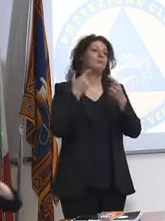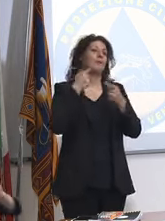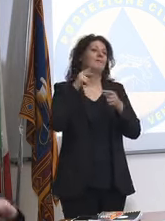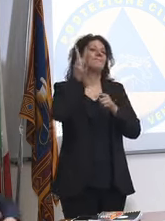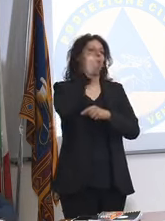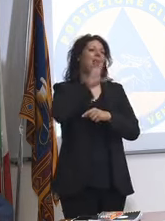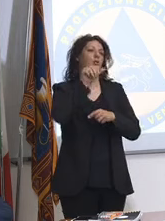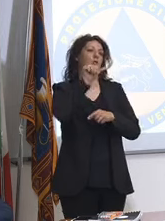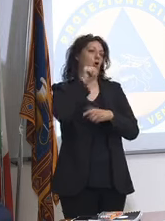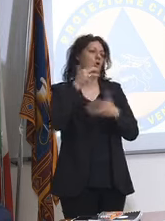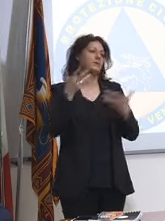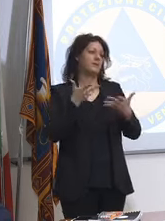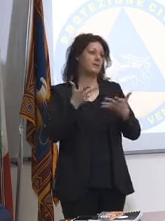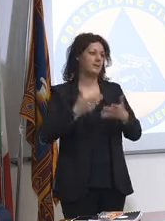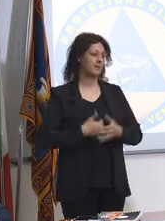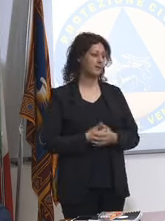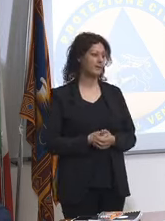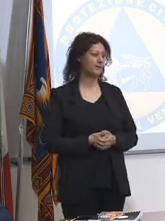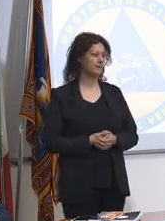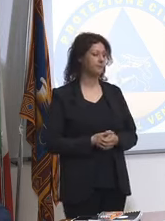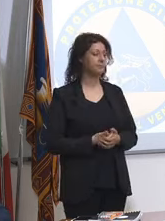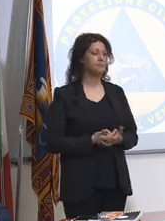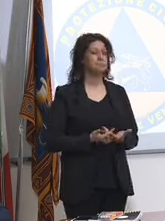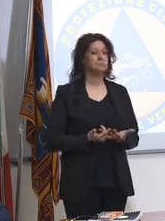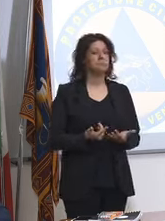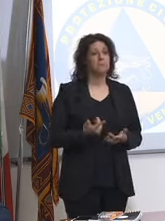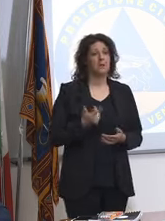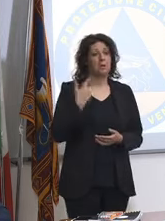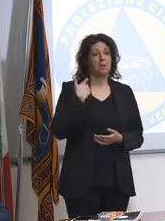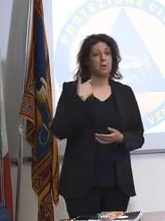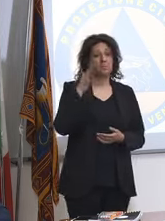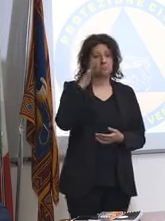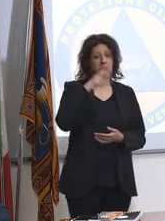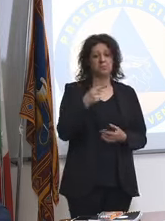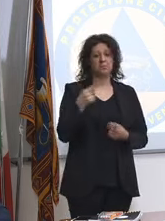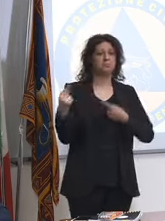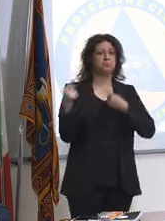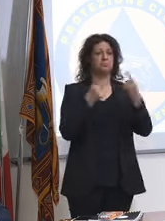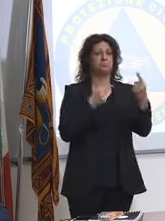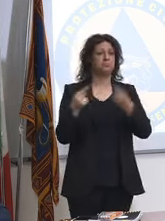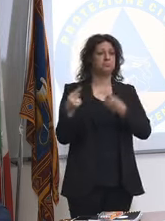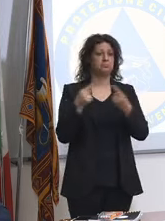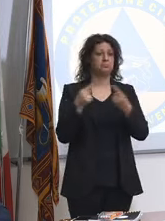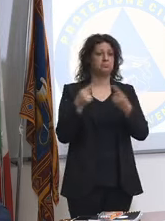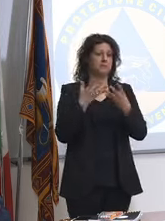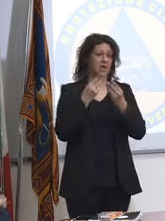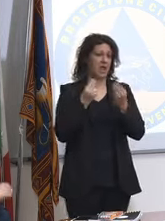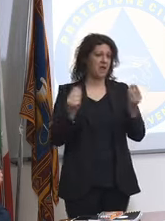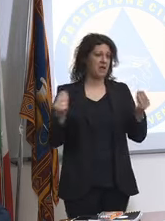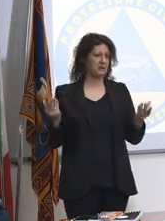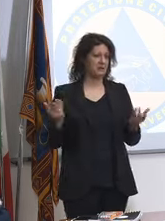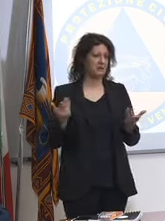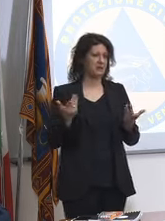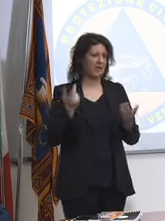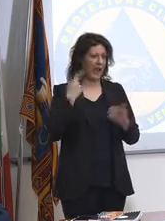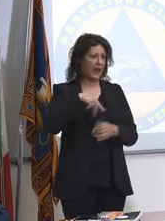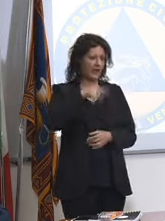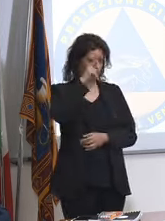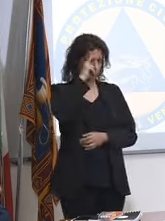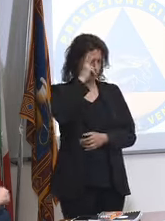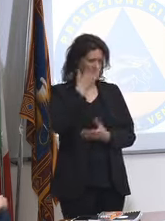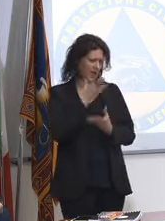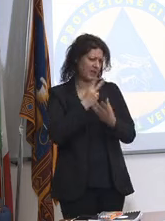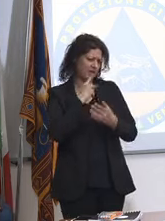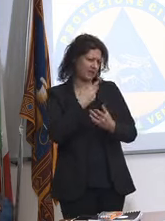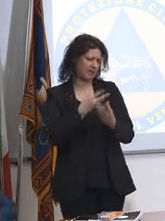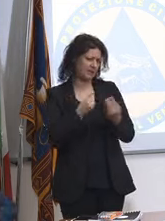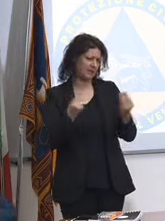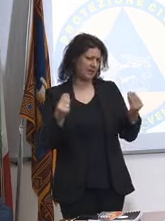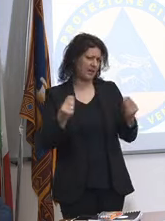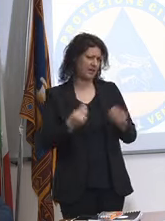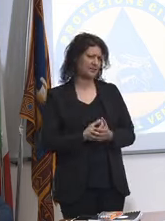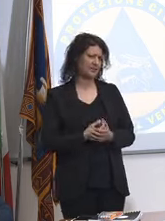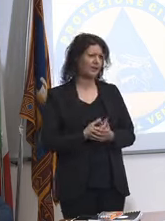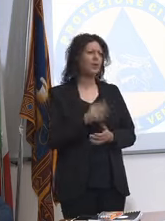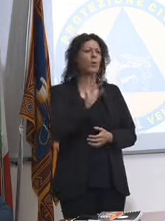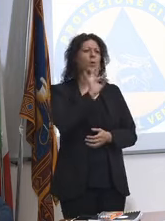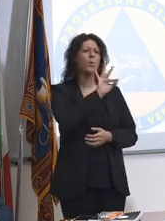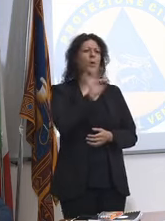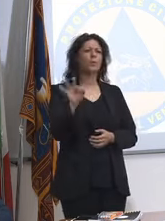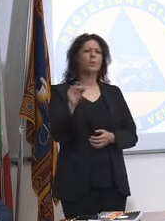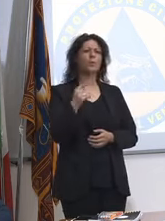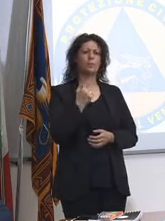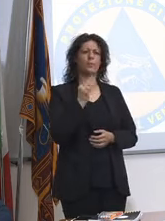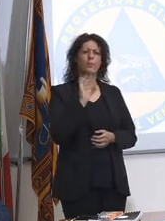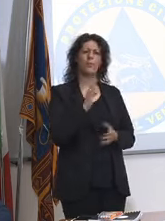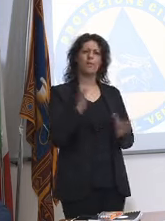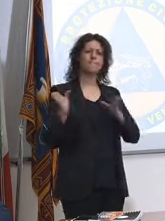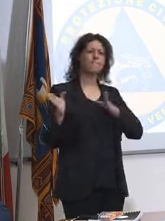sembra che le discussioni ne hanno fatte tante. E anche di monate se ne sono state dette tante, no? Quando si va a dire ai cittadini con le terapie intensive piene